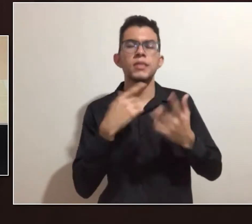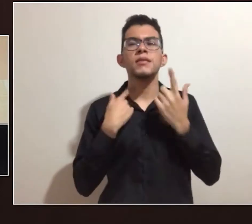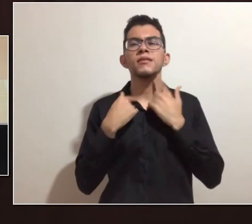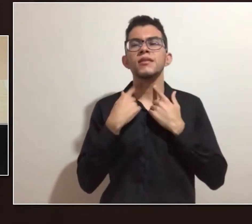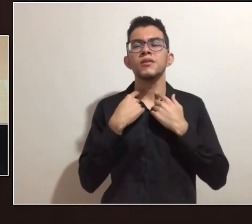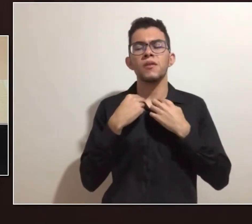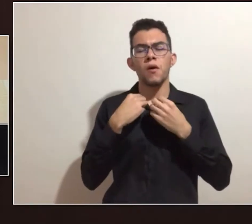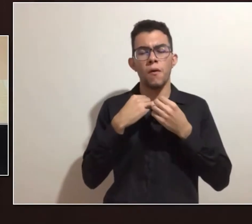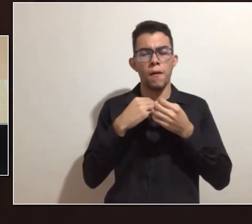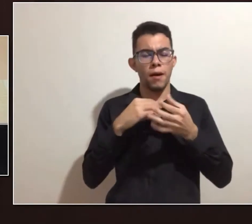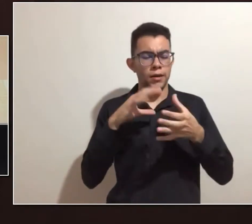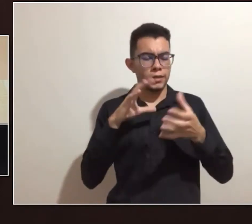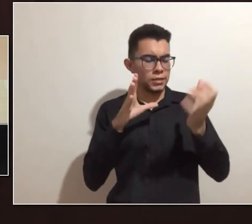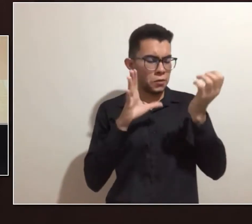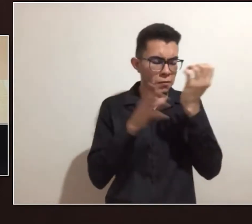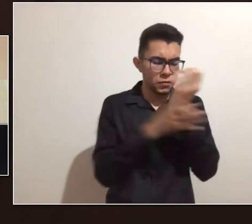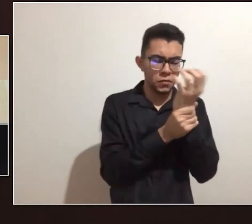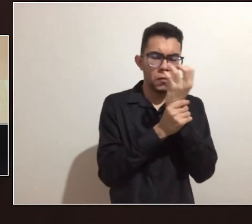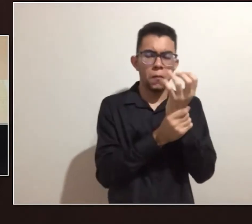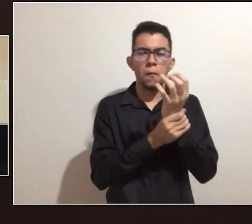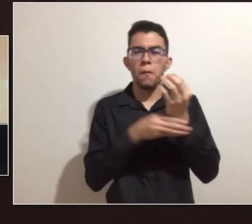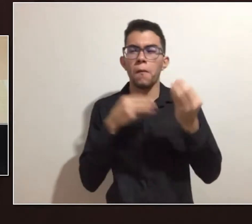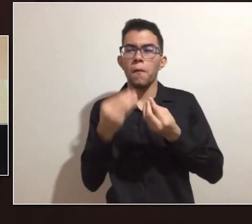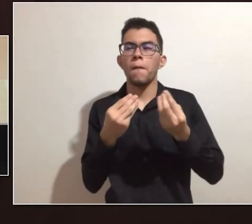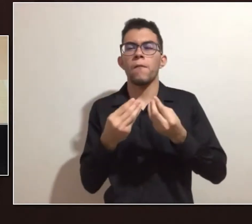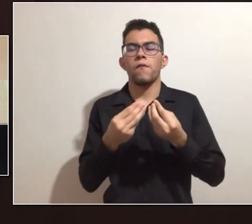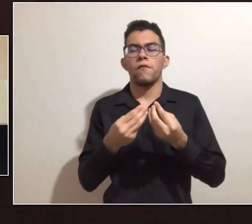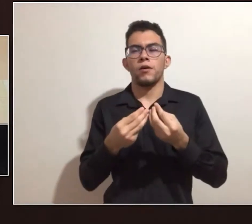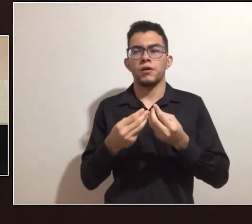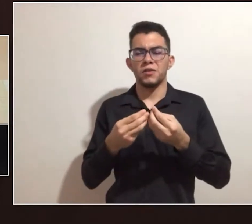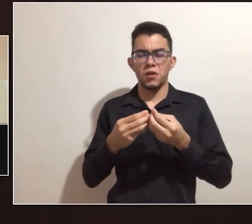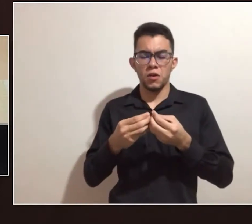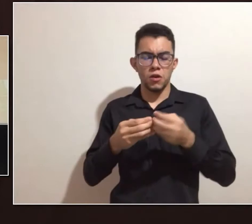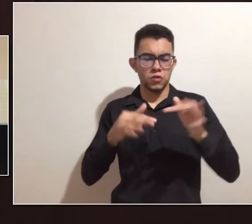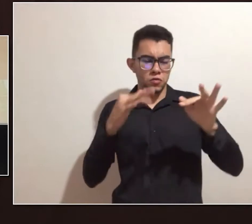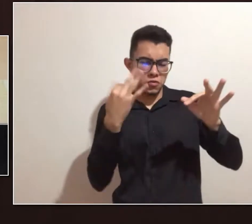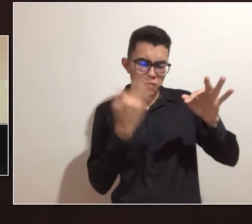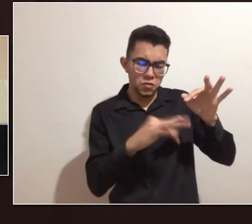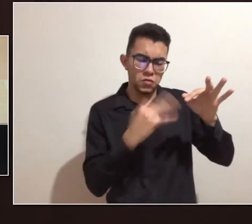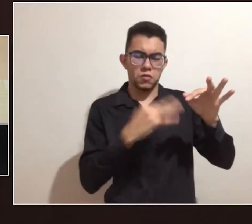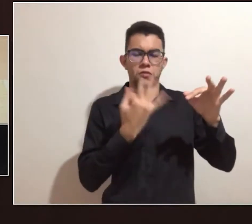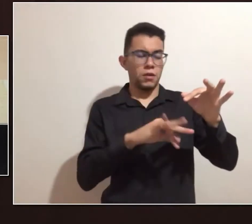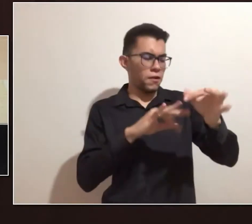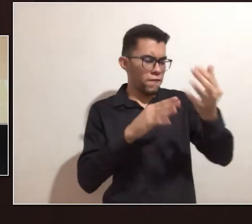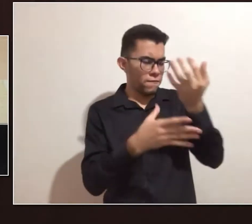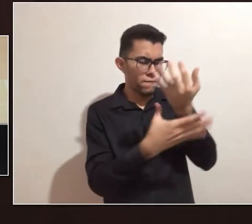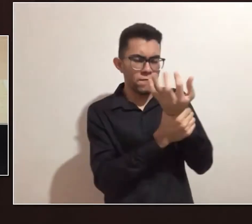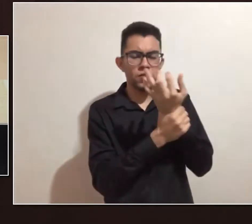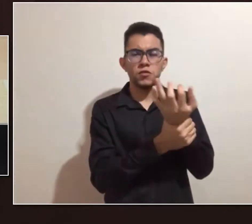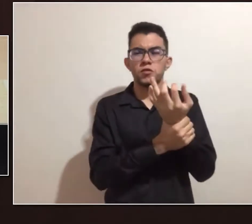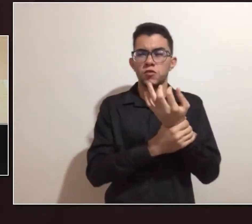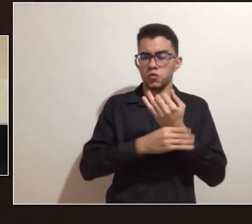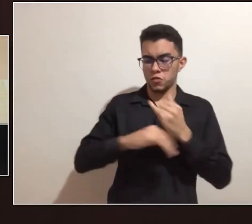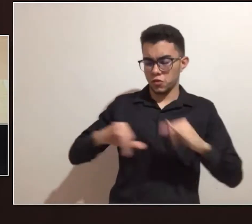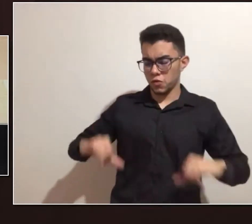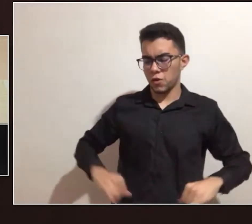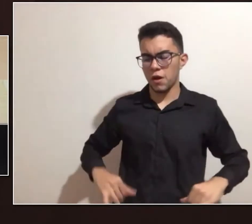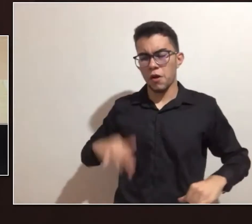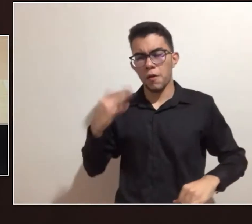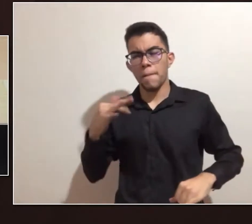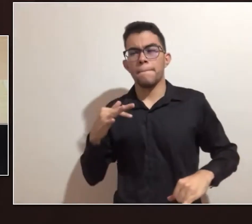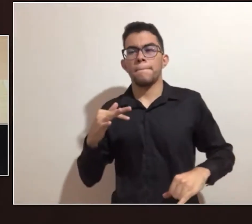isso, não manuseies aquilo, né? Irmãos, mas tudo isso não tem poder contra a sensualidade.